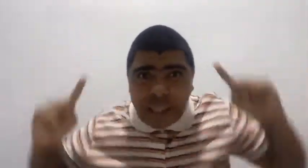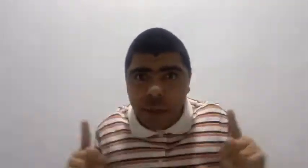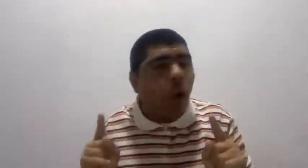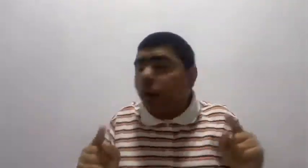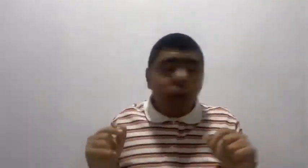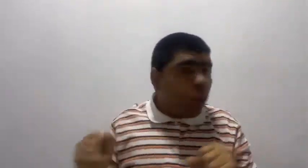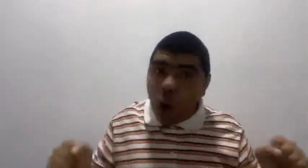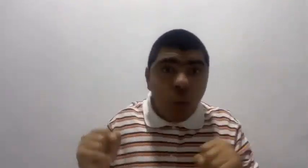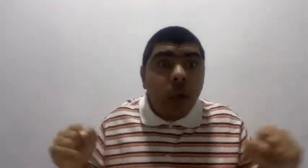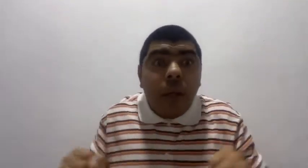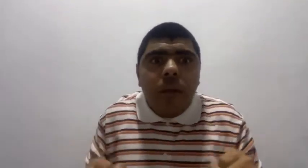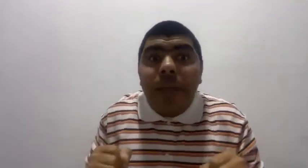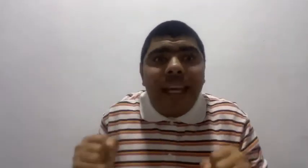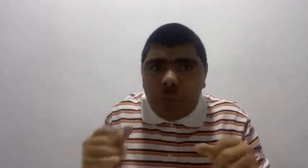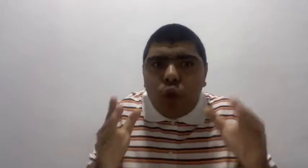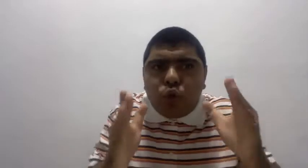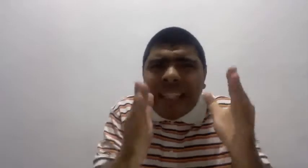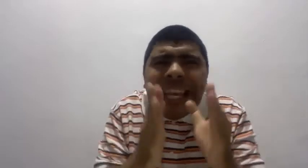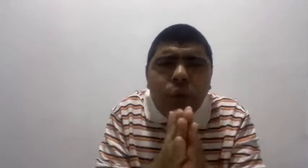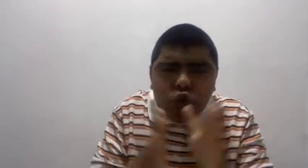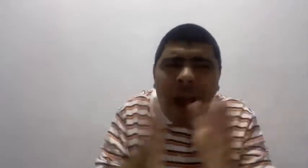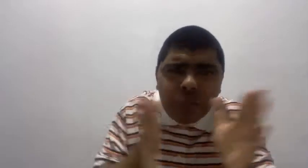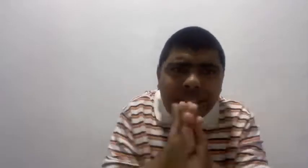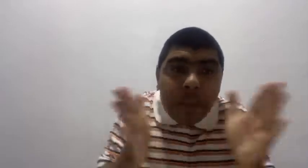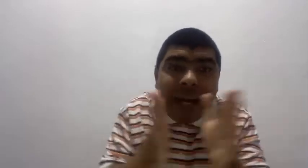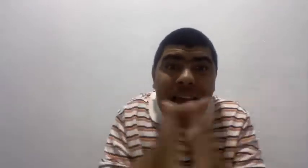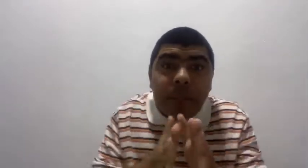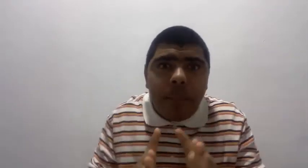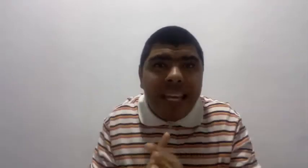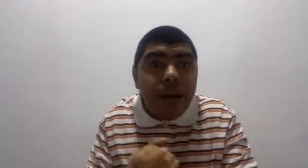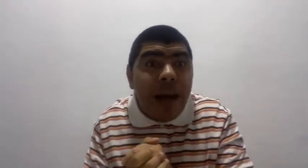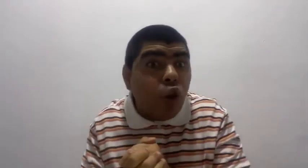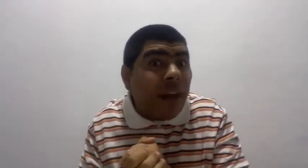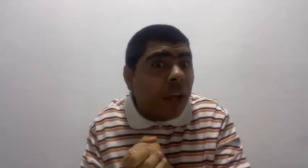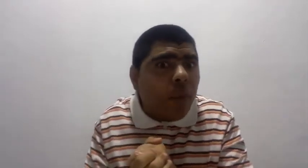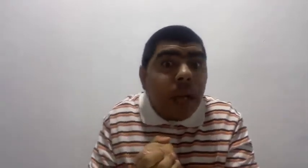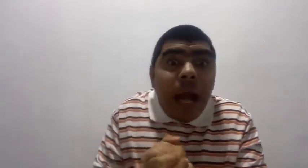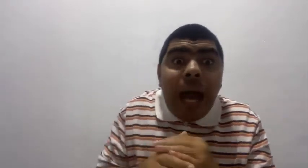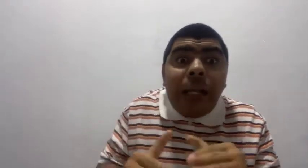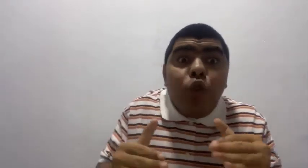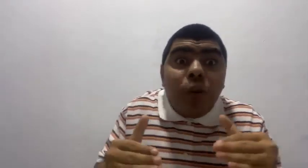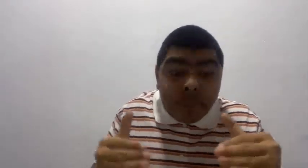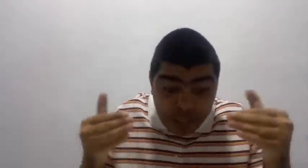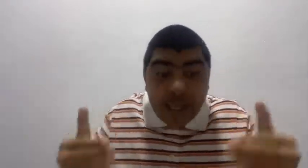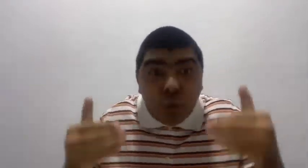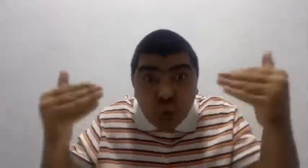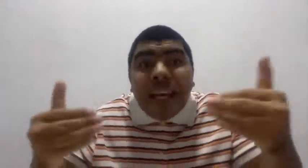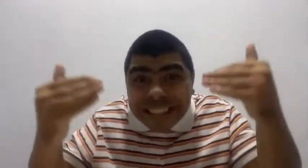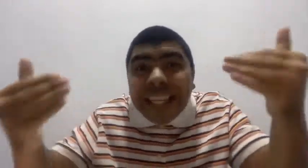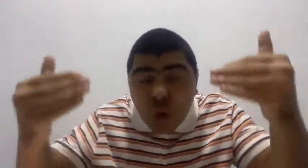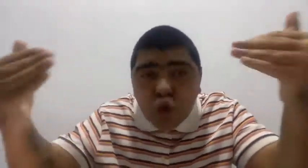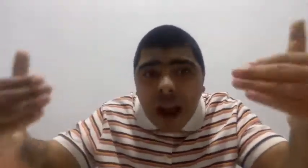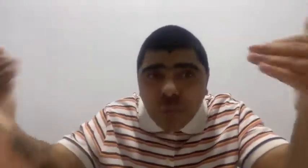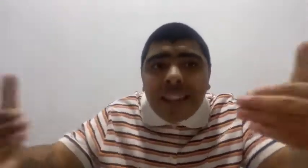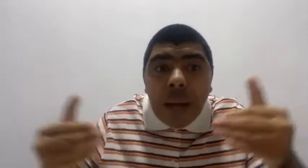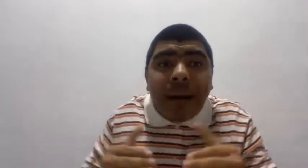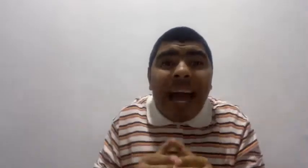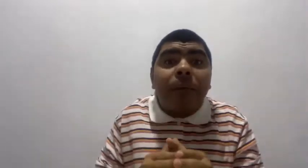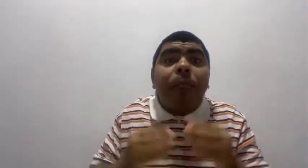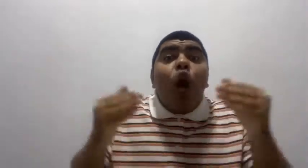Dios. Usted está escuchando esta palabra, mi alma adora a Dios, aleluya. Usted está escuchando esta palabra.